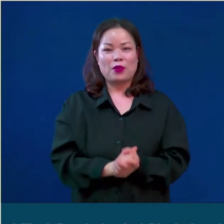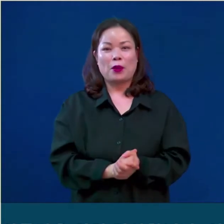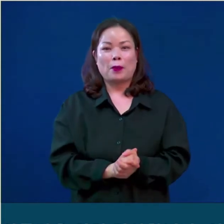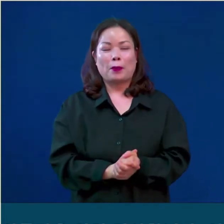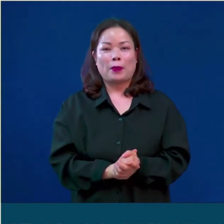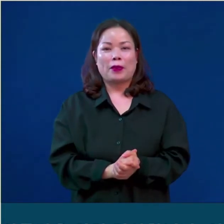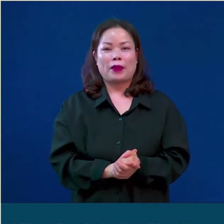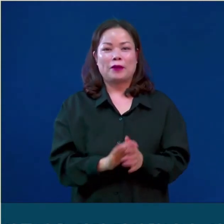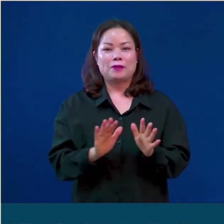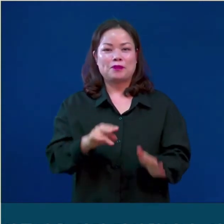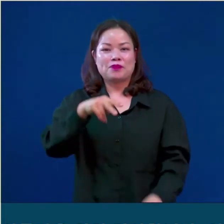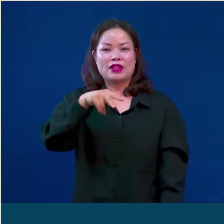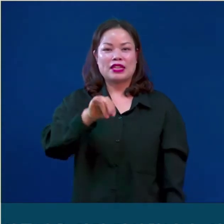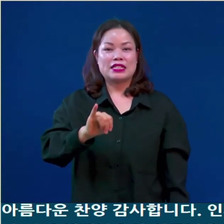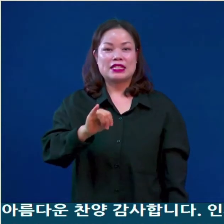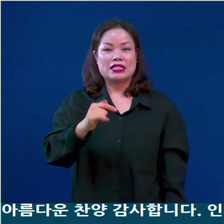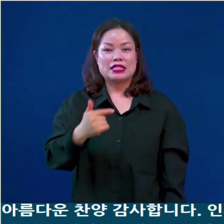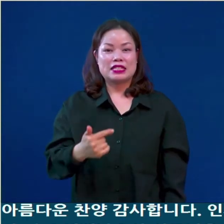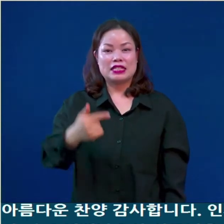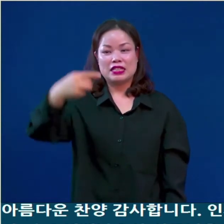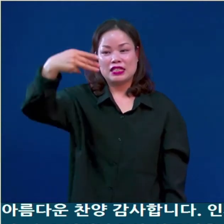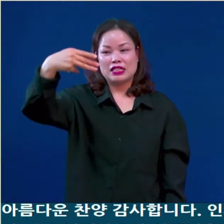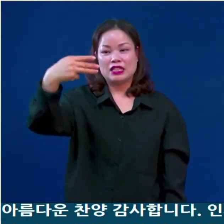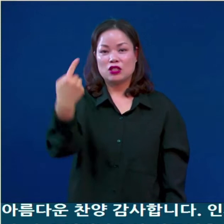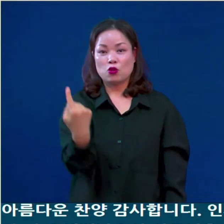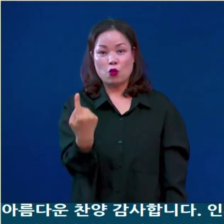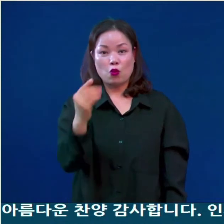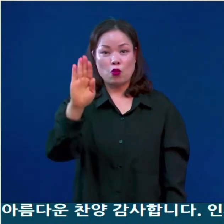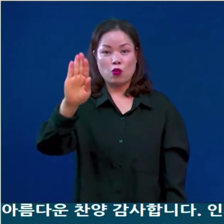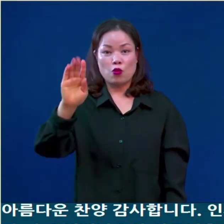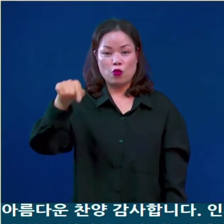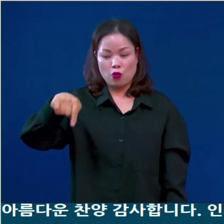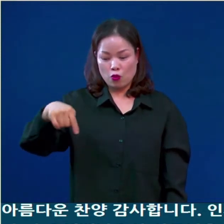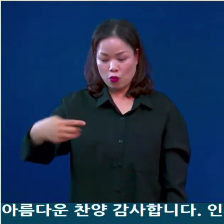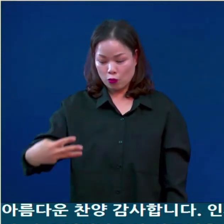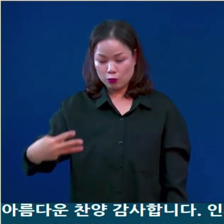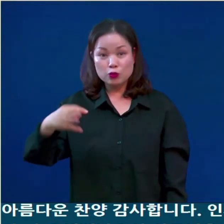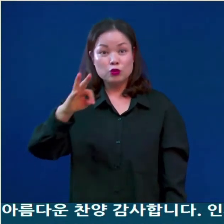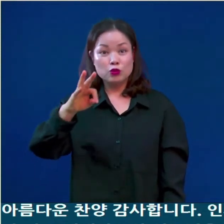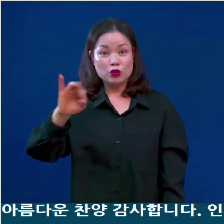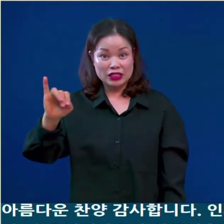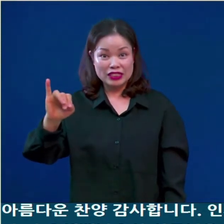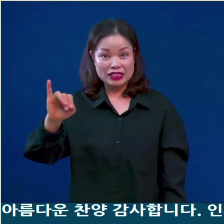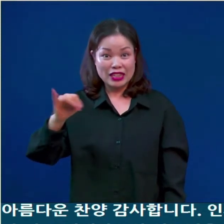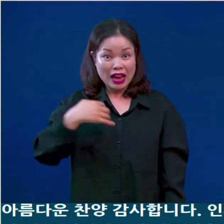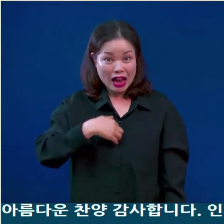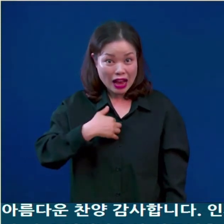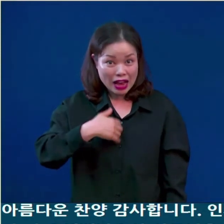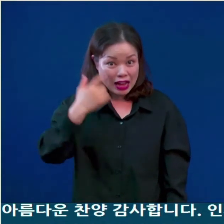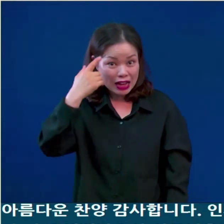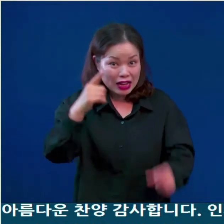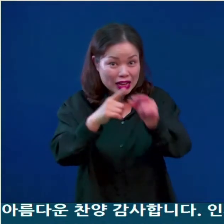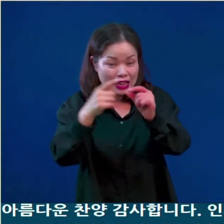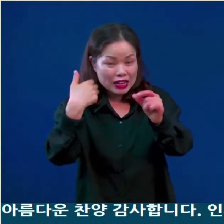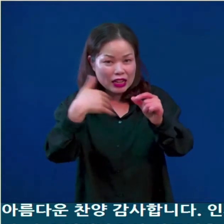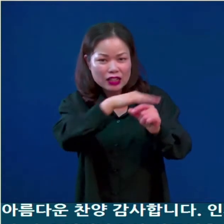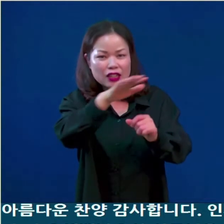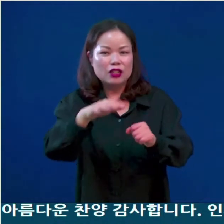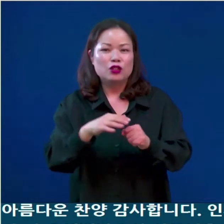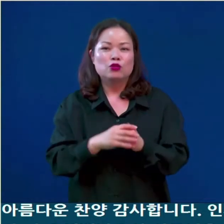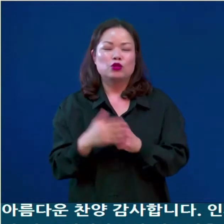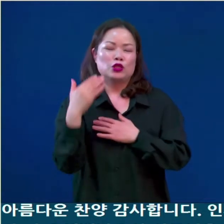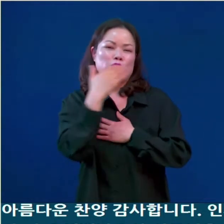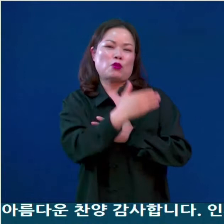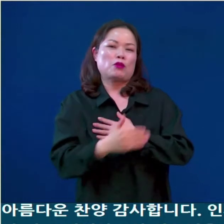여러분은 신토불이라는 말을 알고 계십니까? 네, 우리 몸에는 우리 농산물이